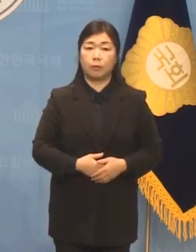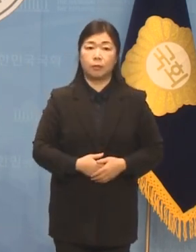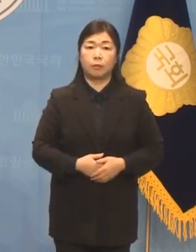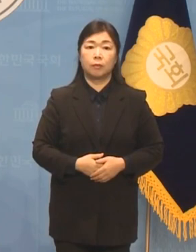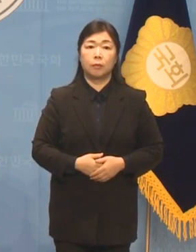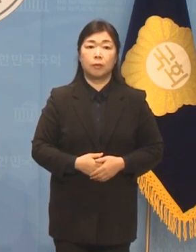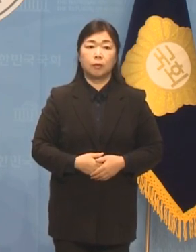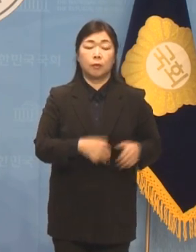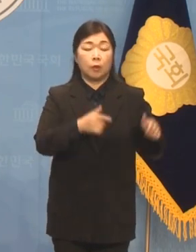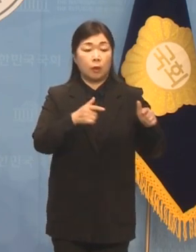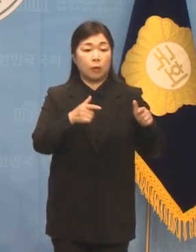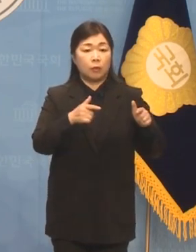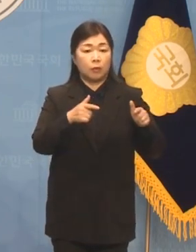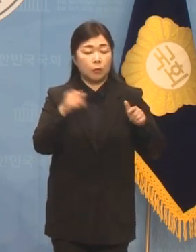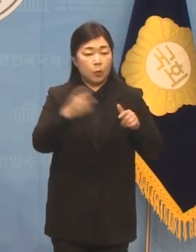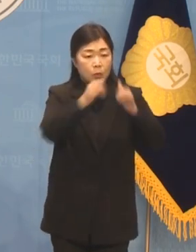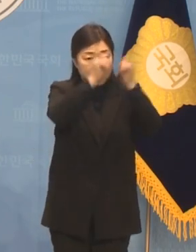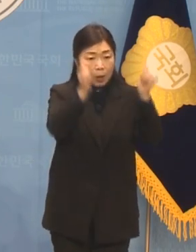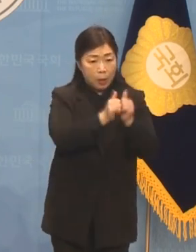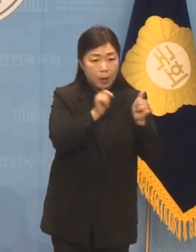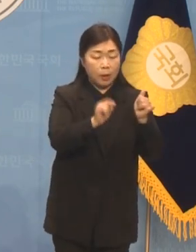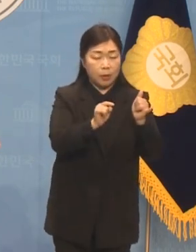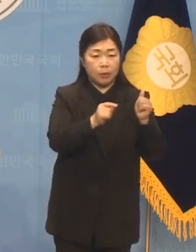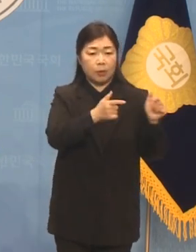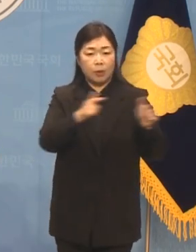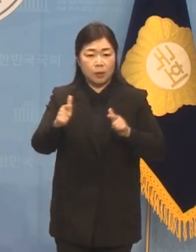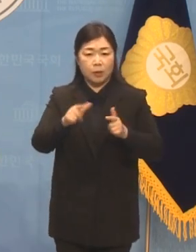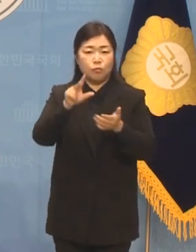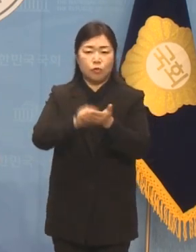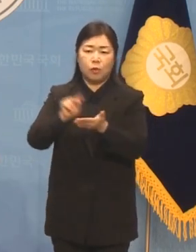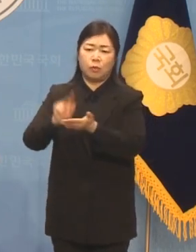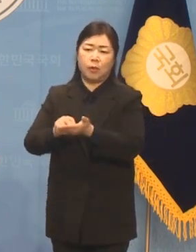관련된 이야기들, 통계들이 매일같이 나오고 있습니다.